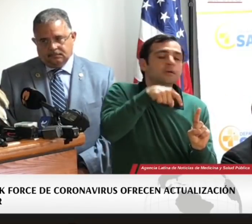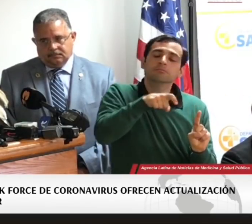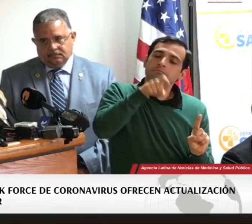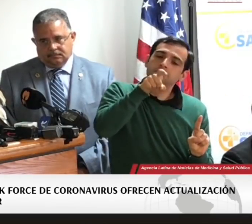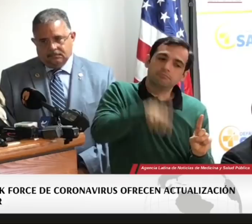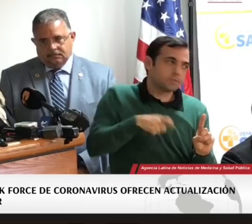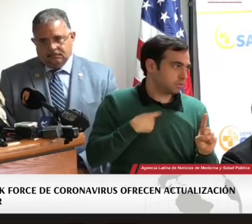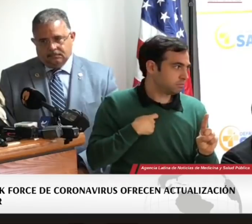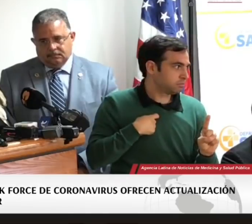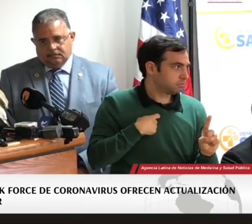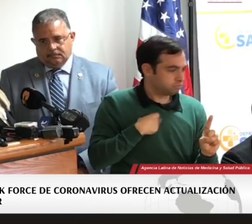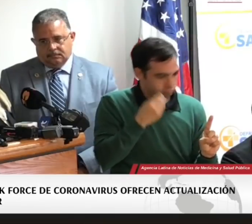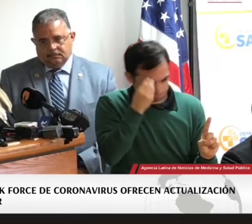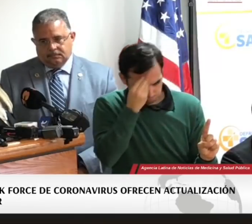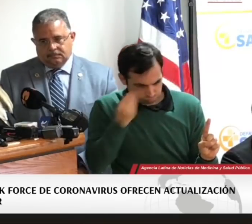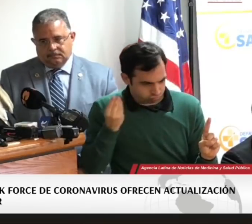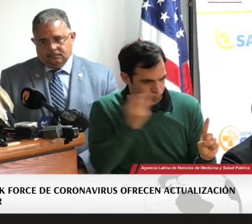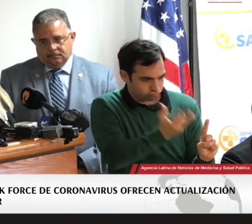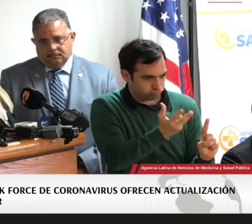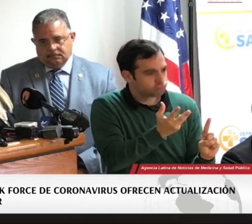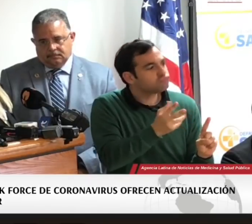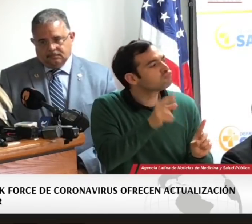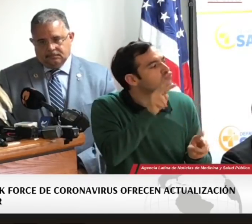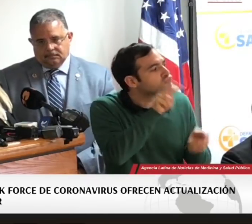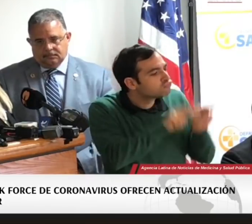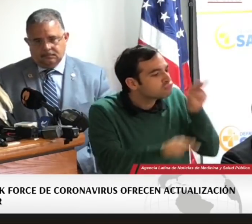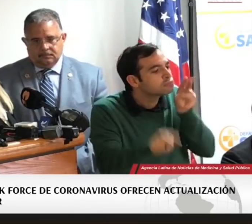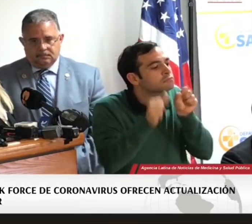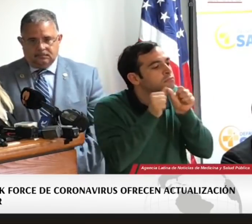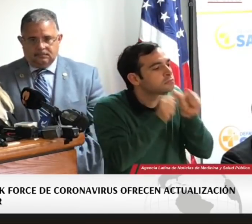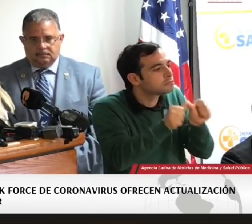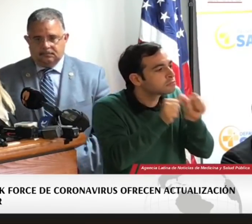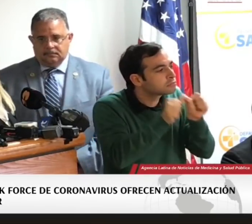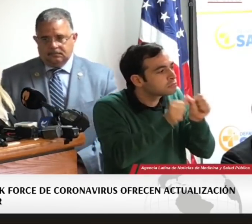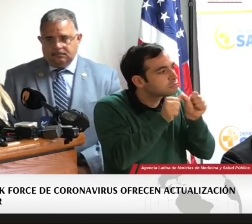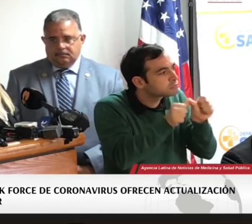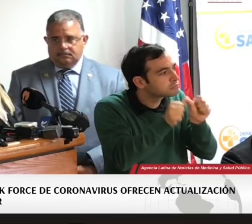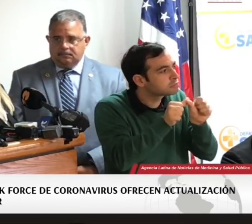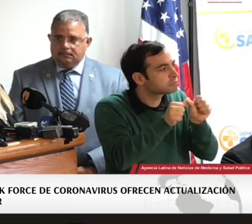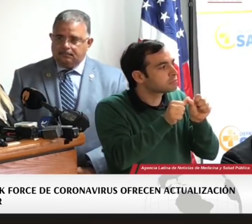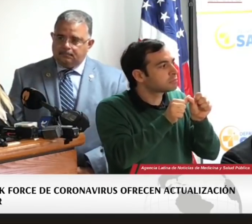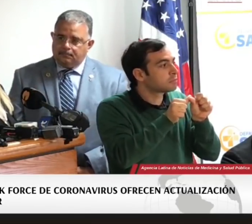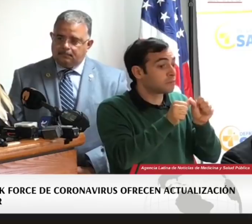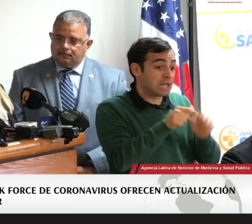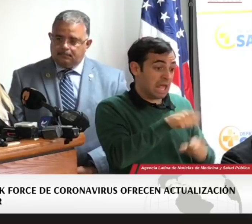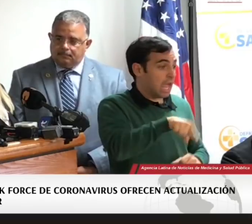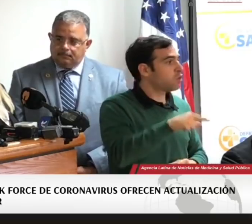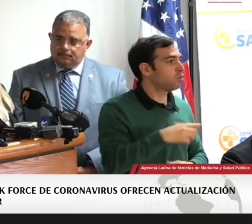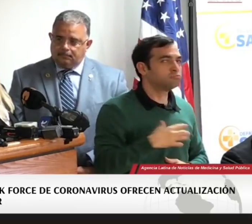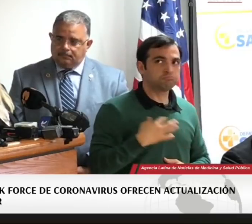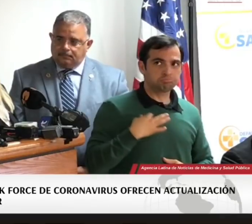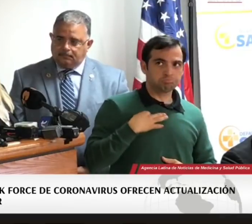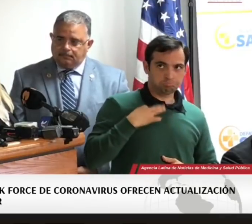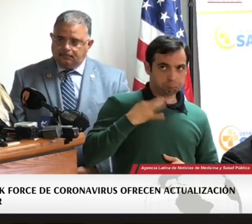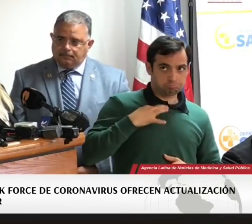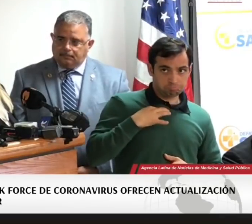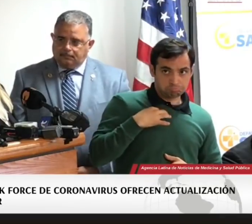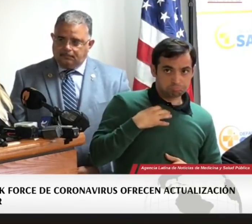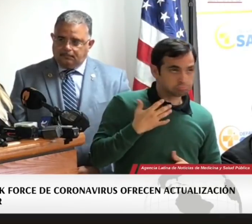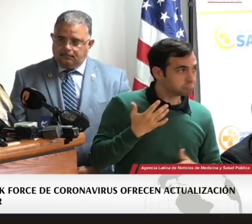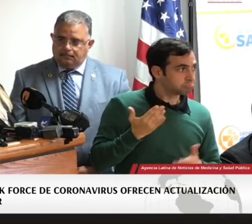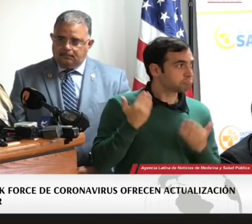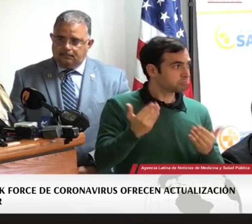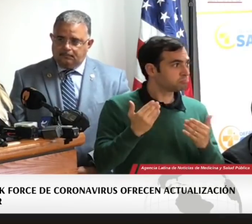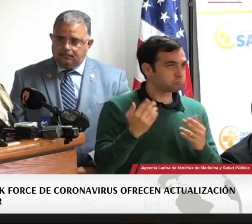ameritaban que tuvieran una observación, que esta observación fuera de forma voluntaria por un espacio de 14